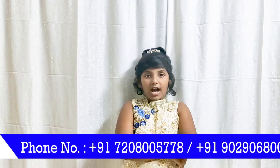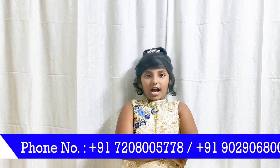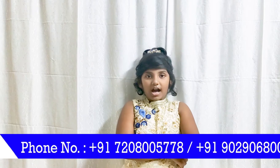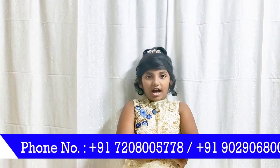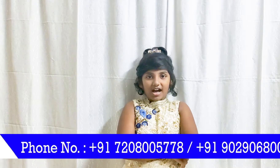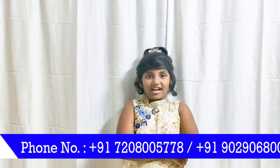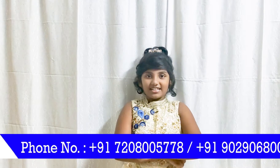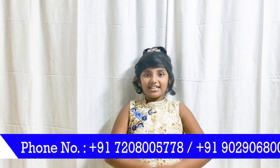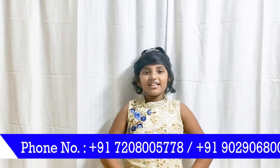லூக்கா